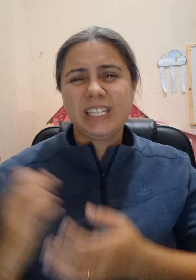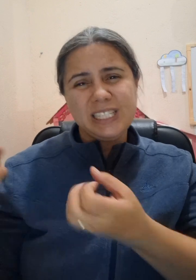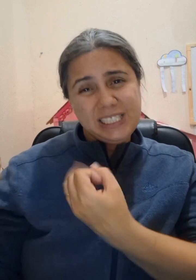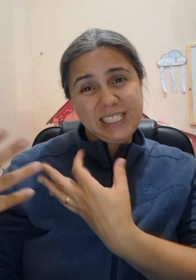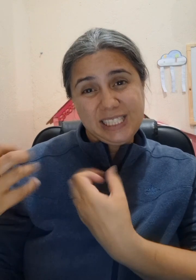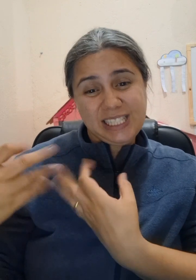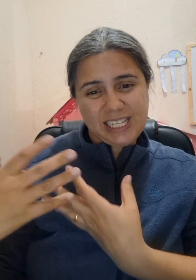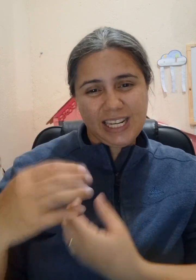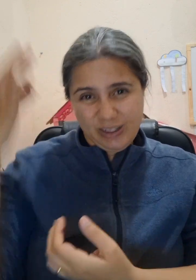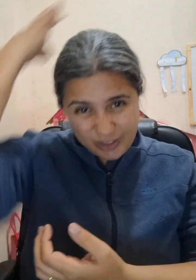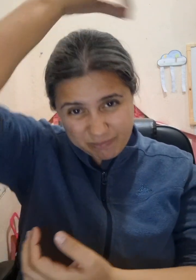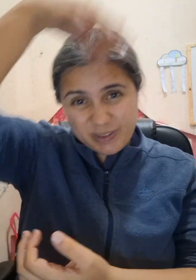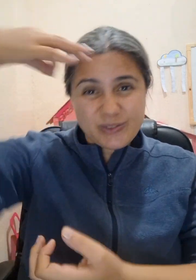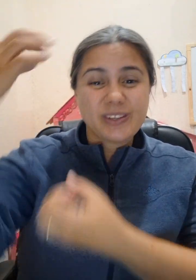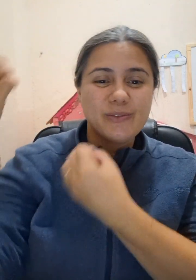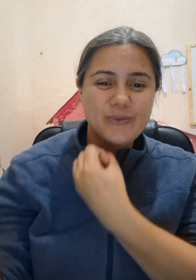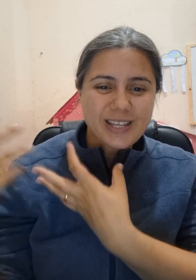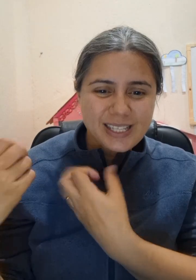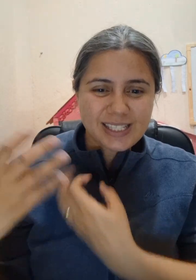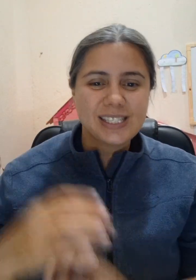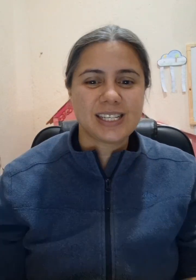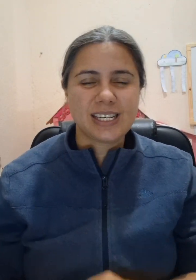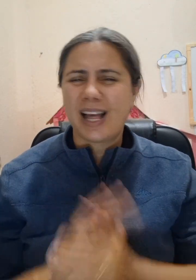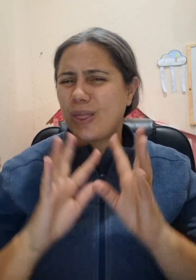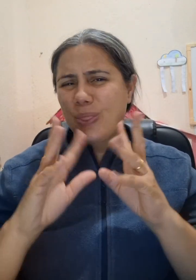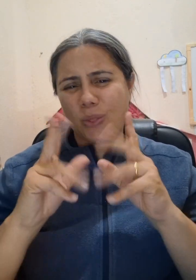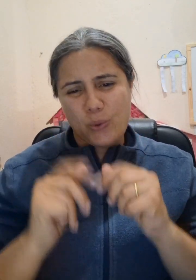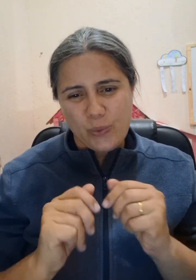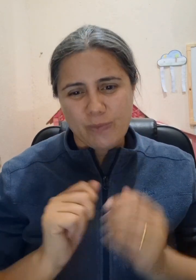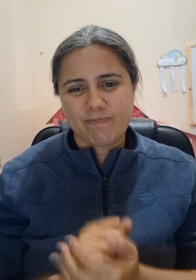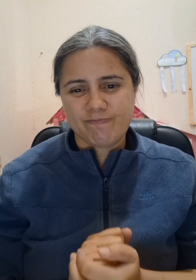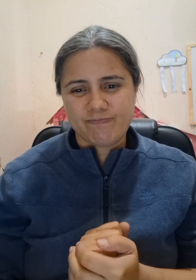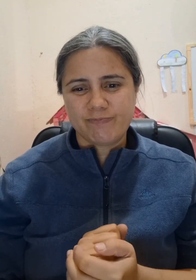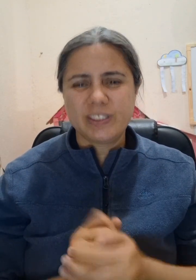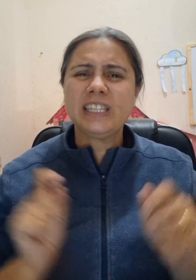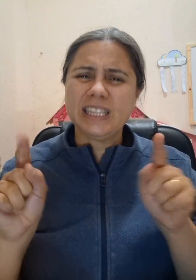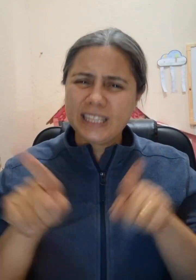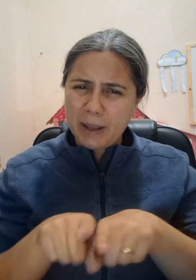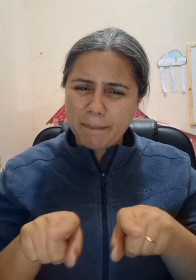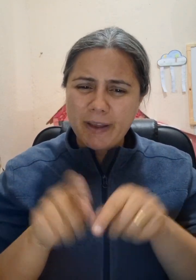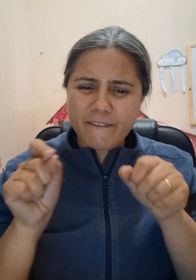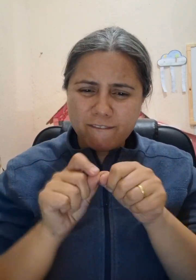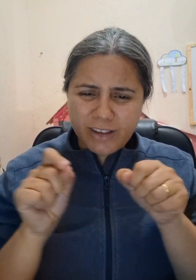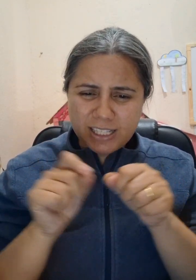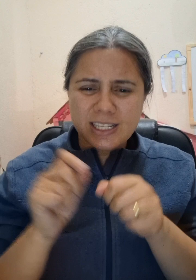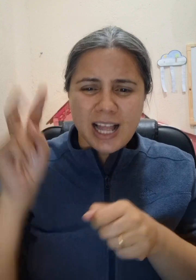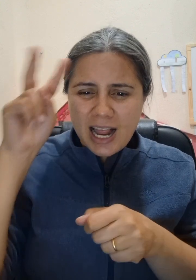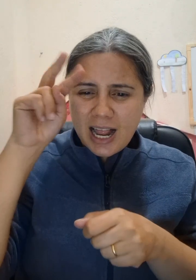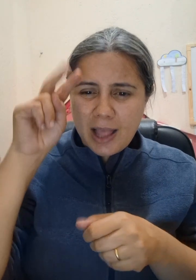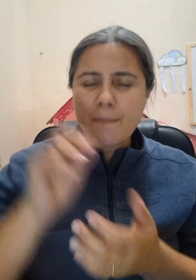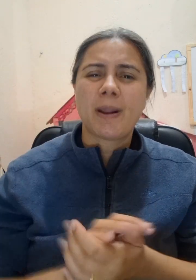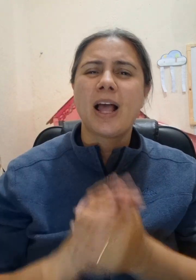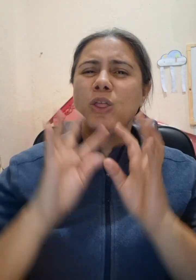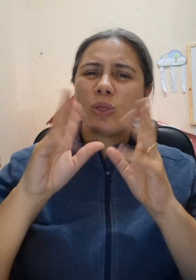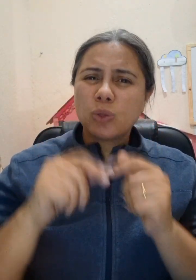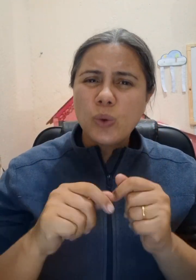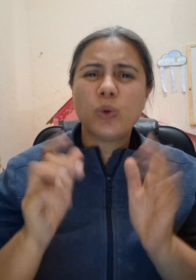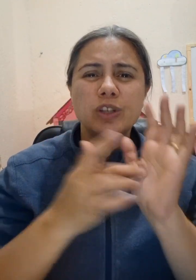nome de Jesus, vos ensinará todas essas coisas. Então, o Espírito Santo vai nos ensinar tudo